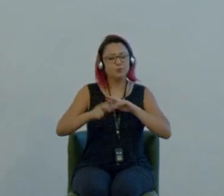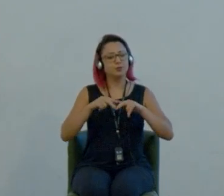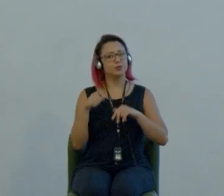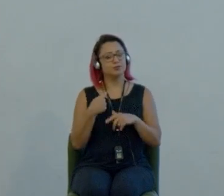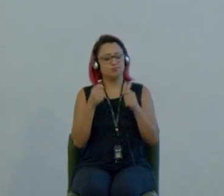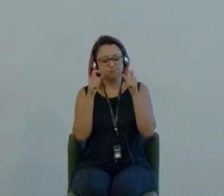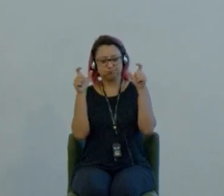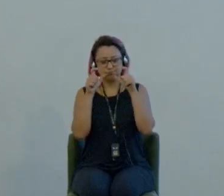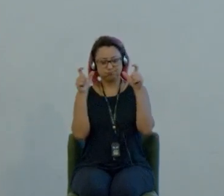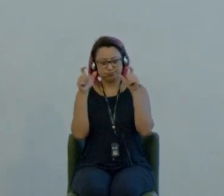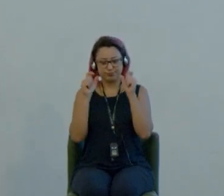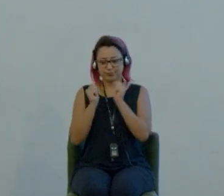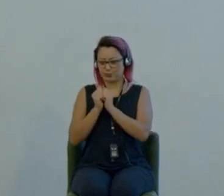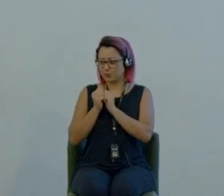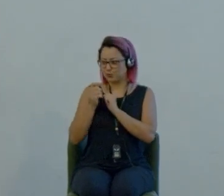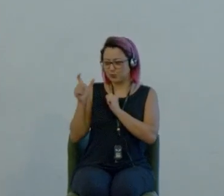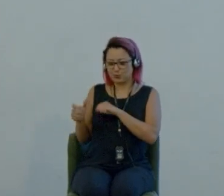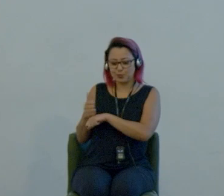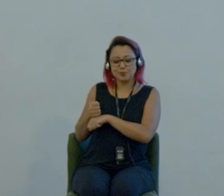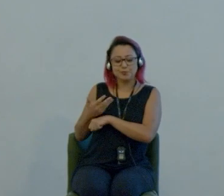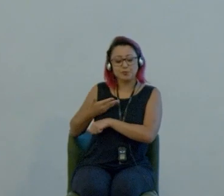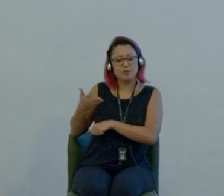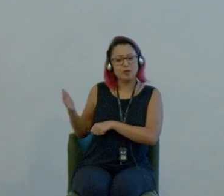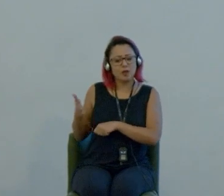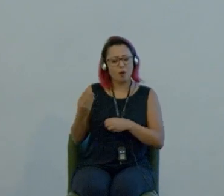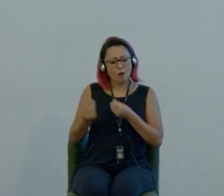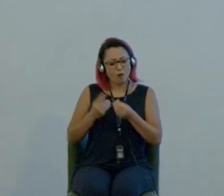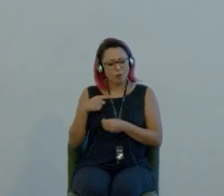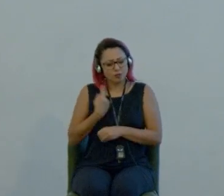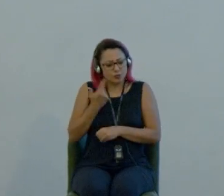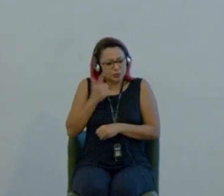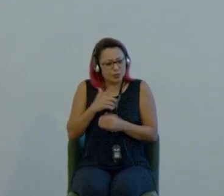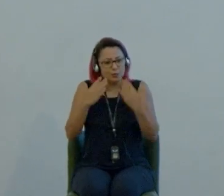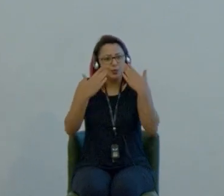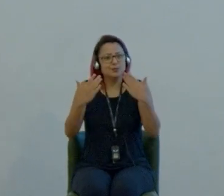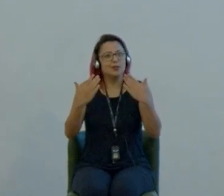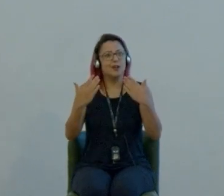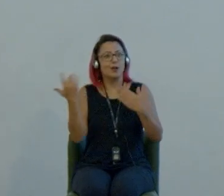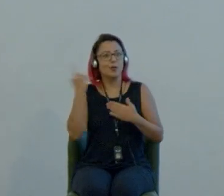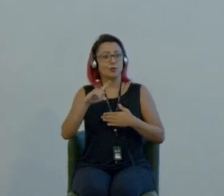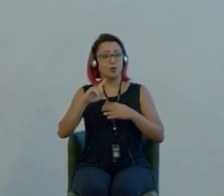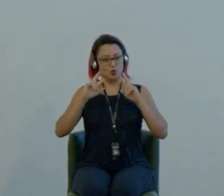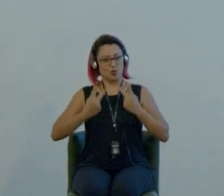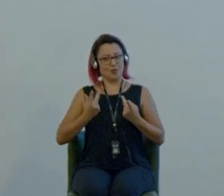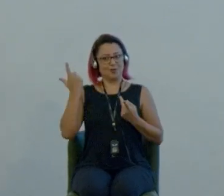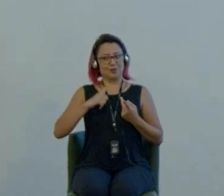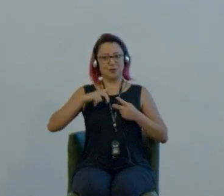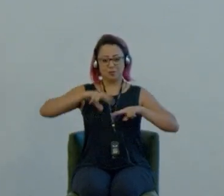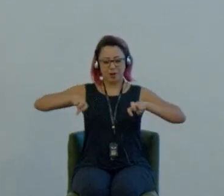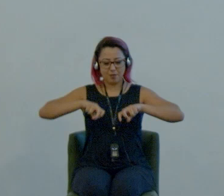dire comment on représente la conquête humaine de la Terre, mais dans les